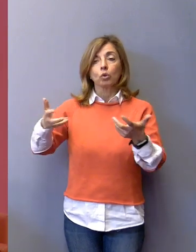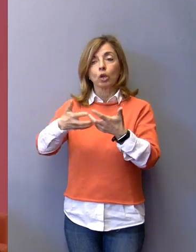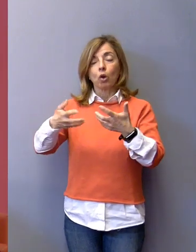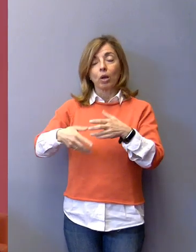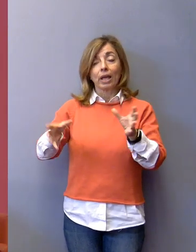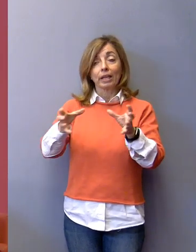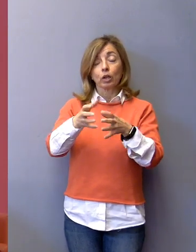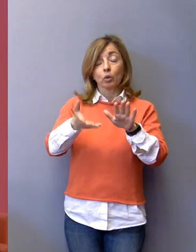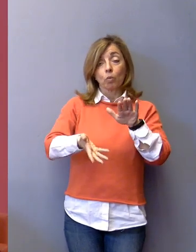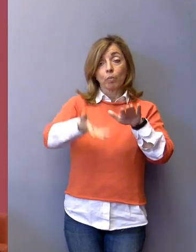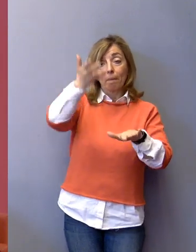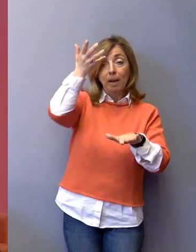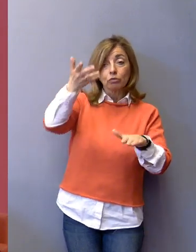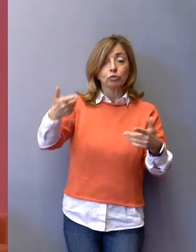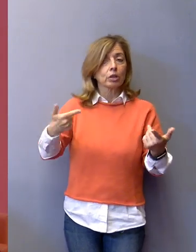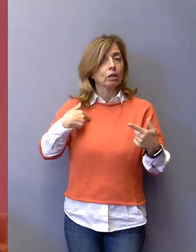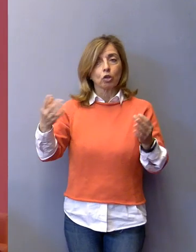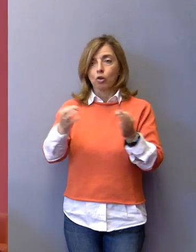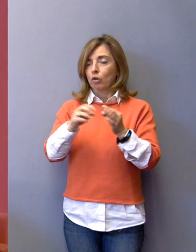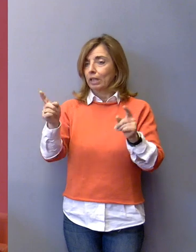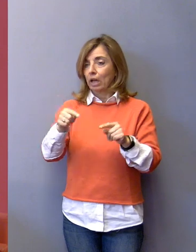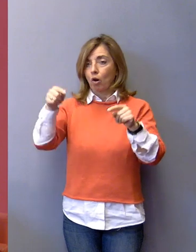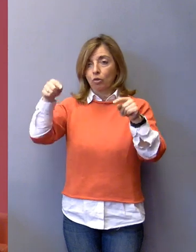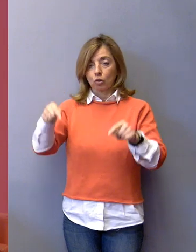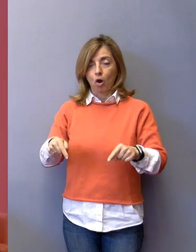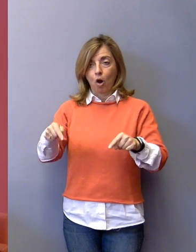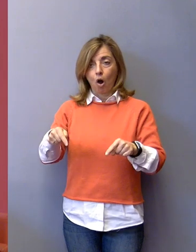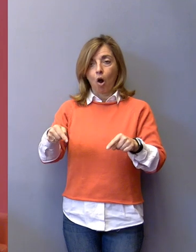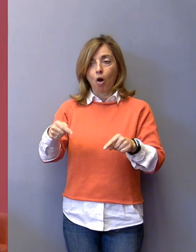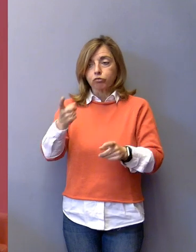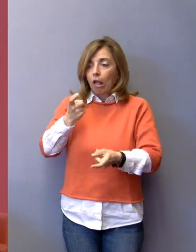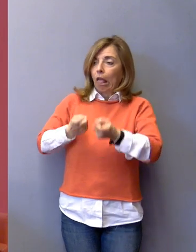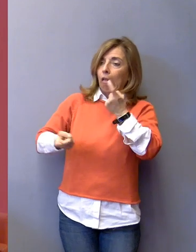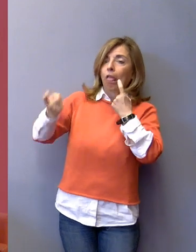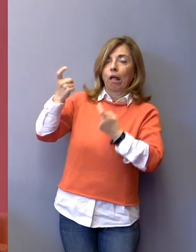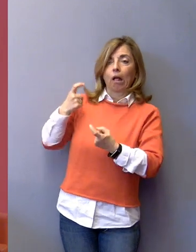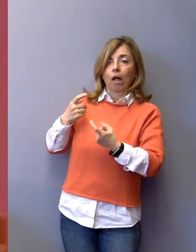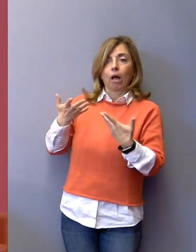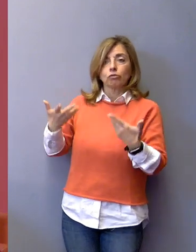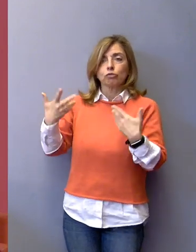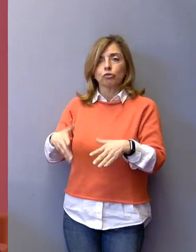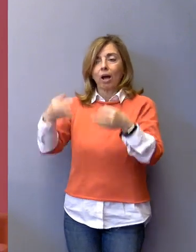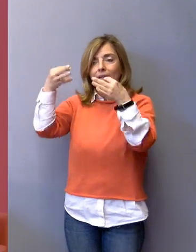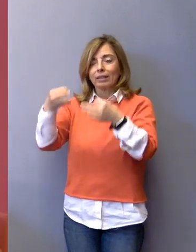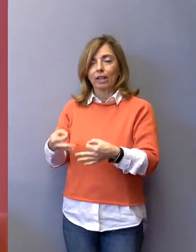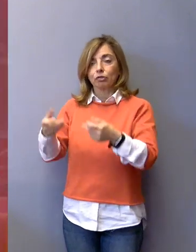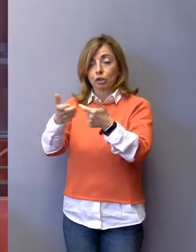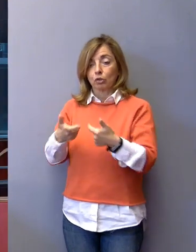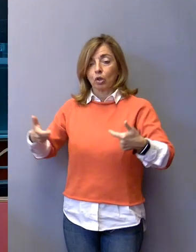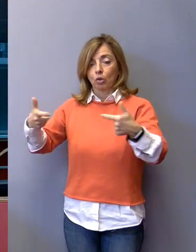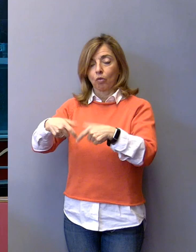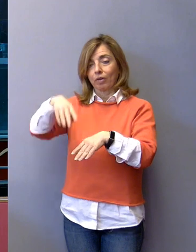e ritornare sui passi che abbiamo deciso in conferenza capigruppo Grazie presidente